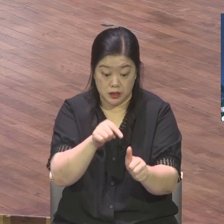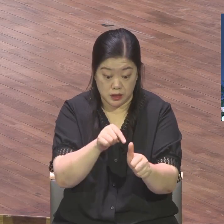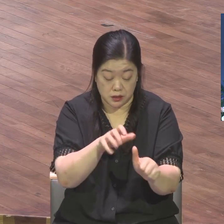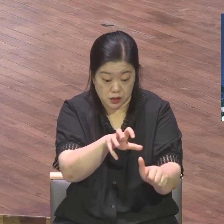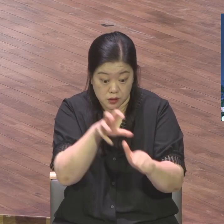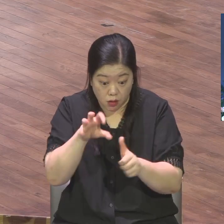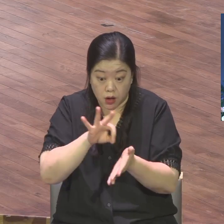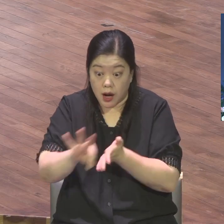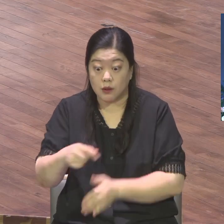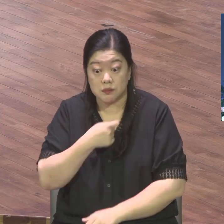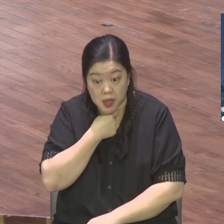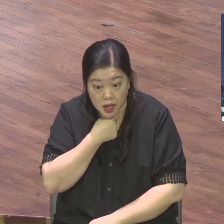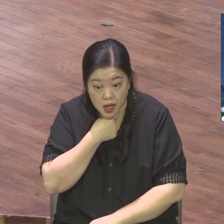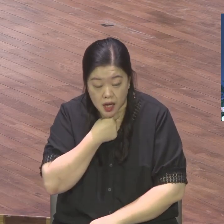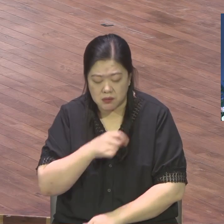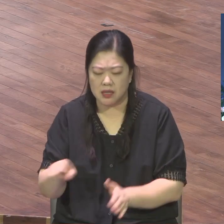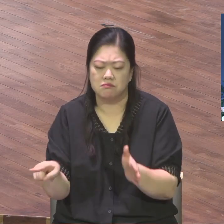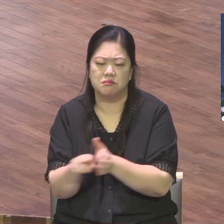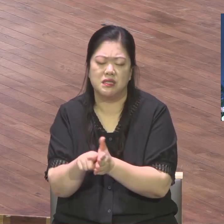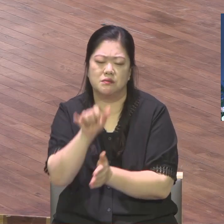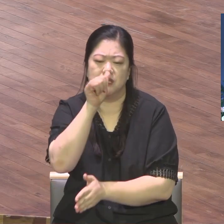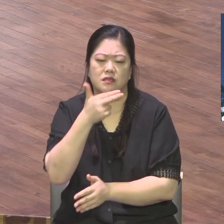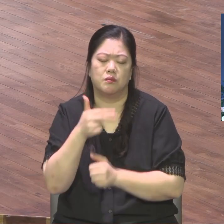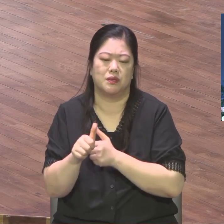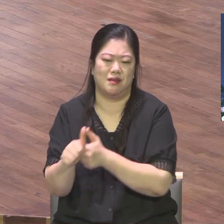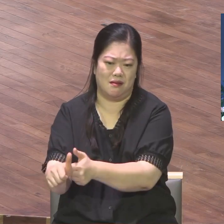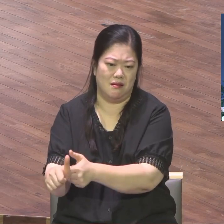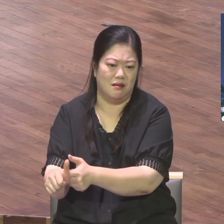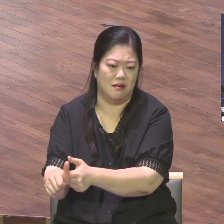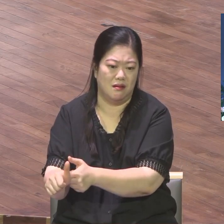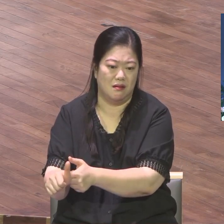믿는 자에게 한한다 이랬어요.